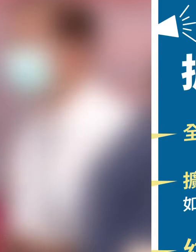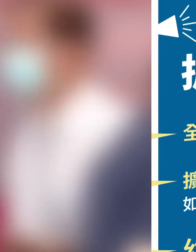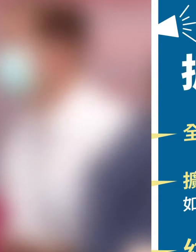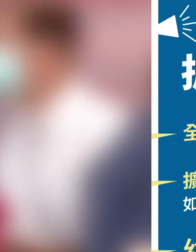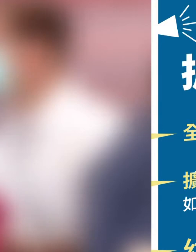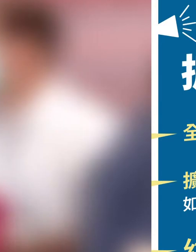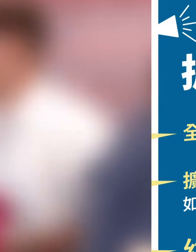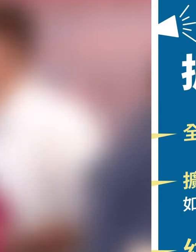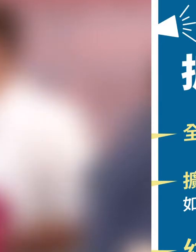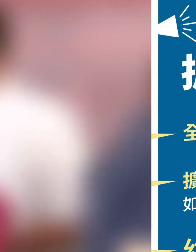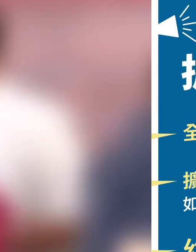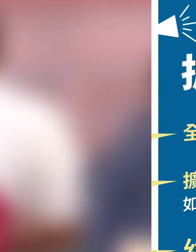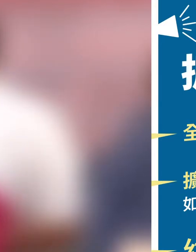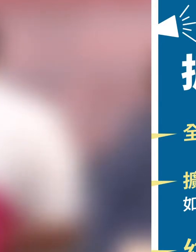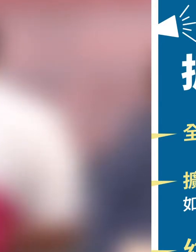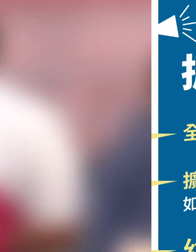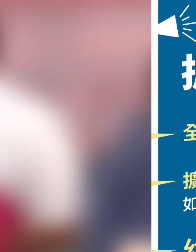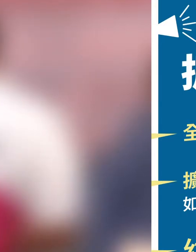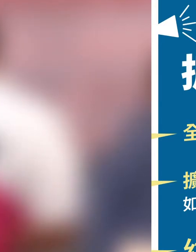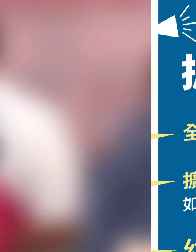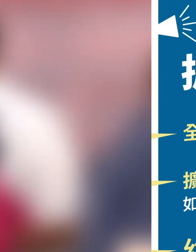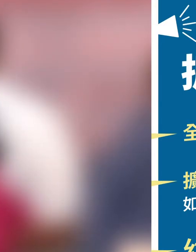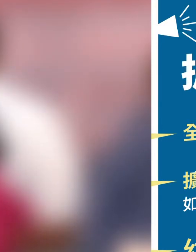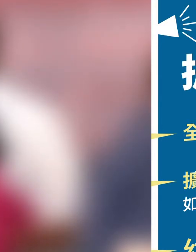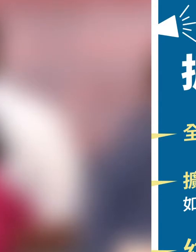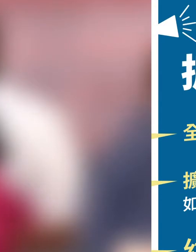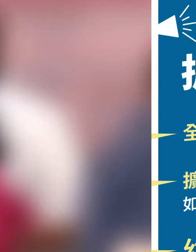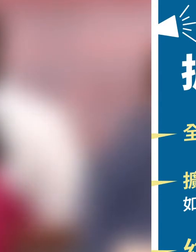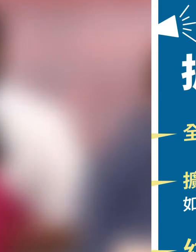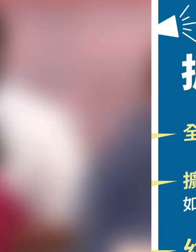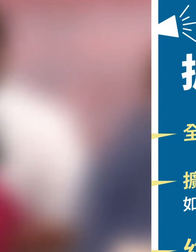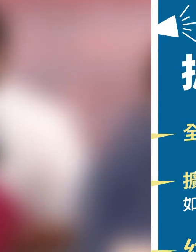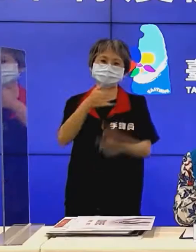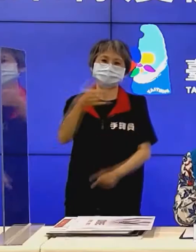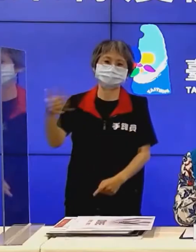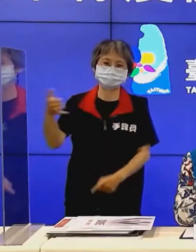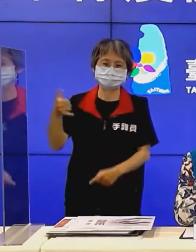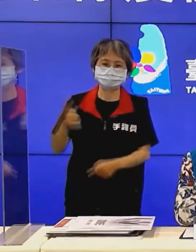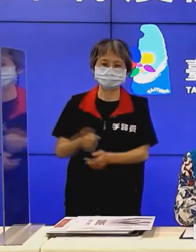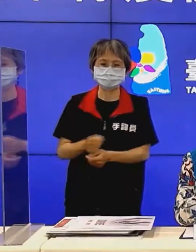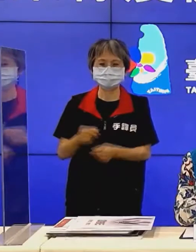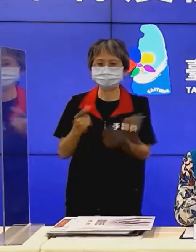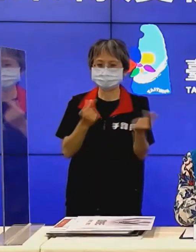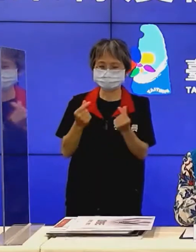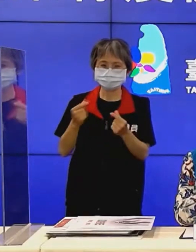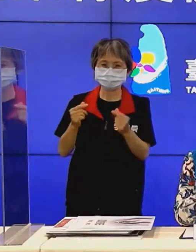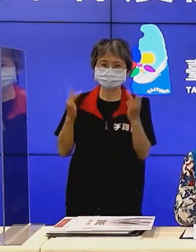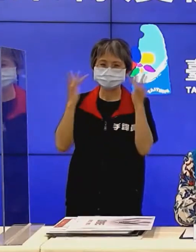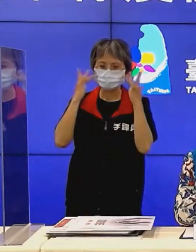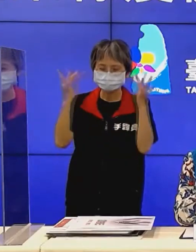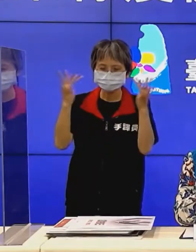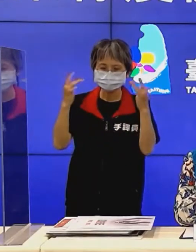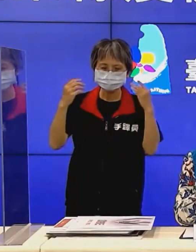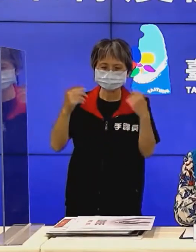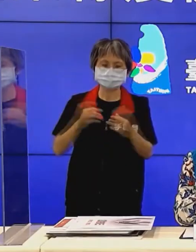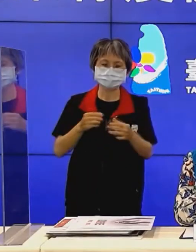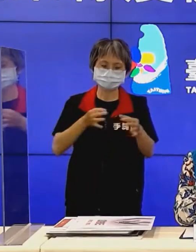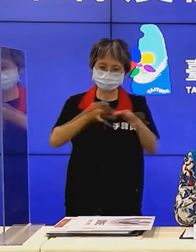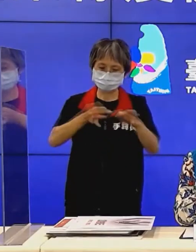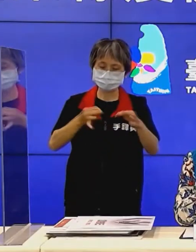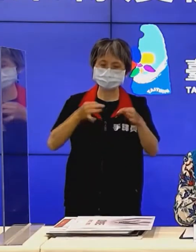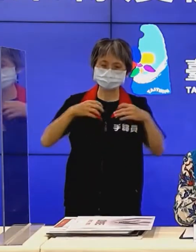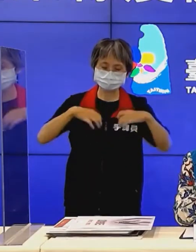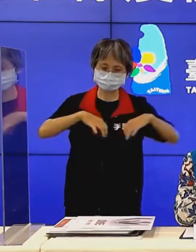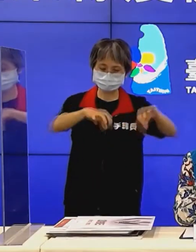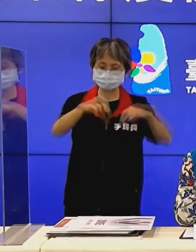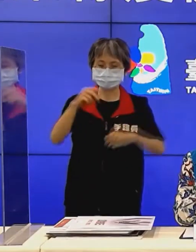会机能正常运作人员，包含各级教职人员都能施打疫苗。 果菜市场、肉品市场、中央市